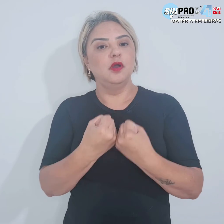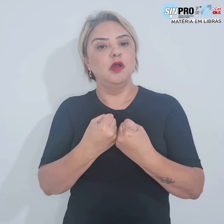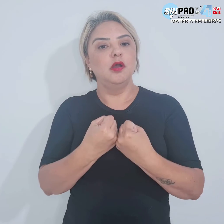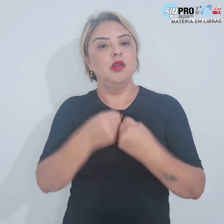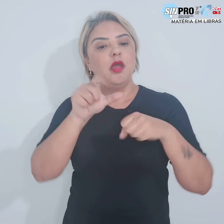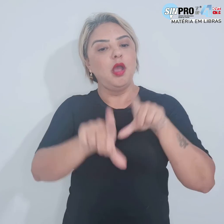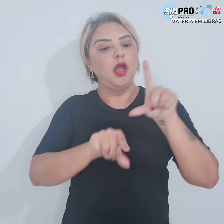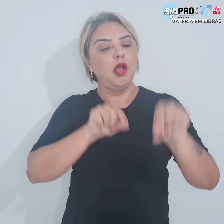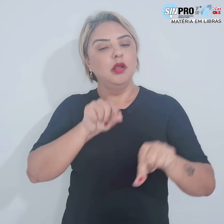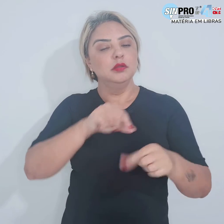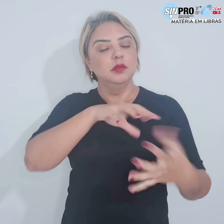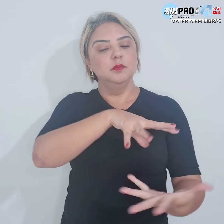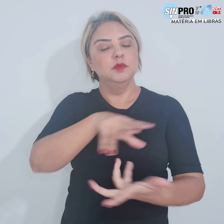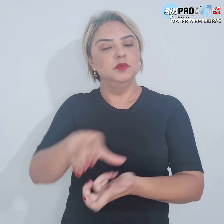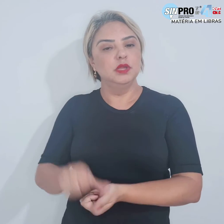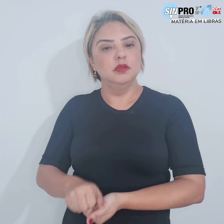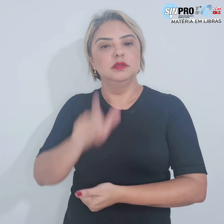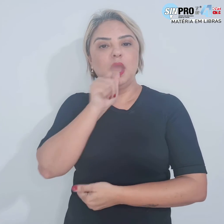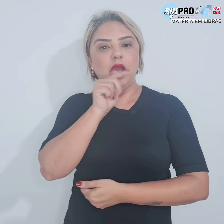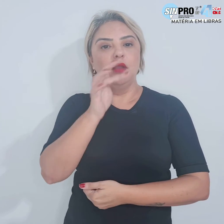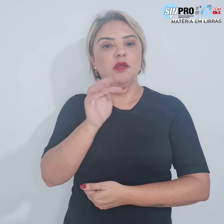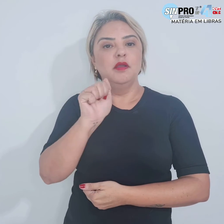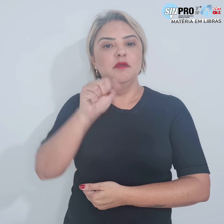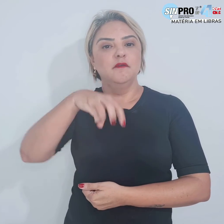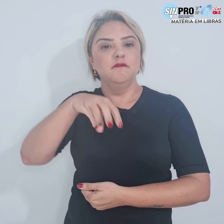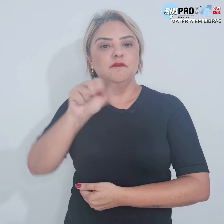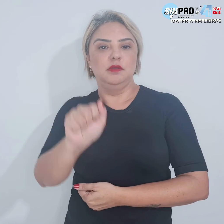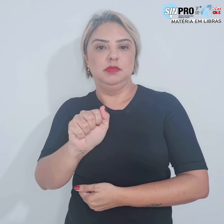o Fórum Alternativo Mundial da Água, FAMA.